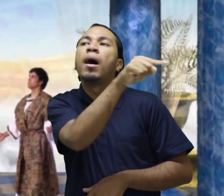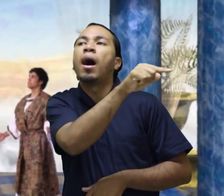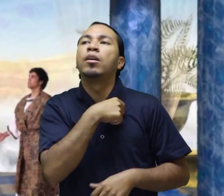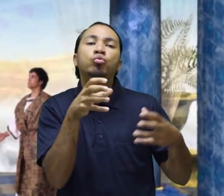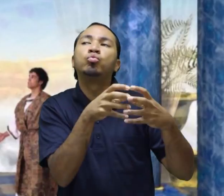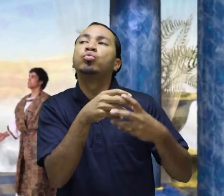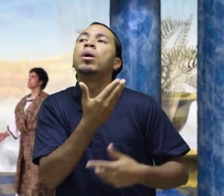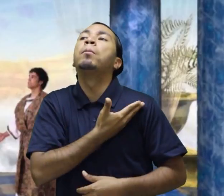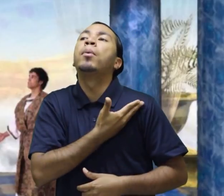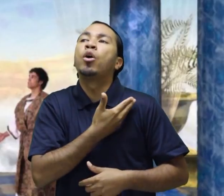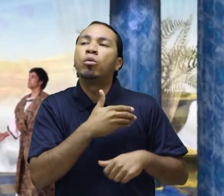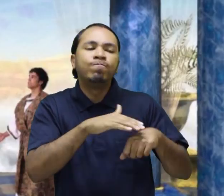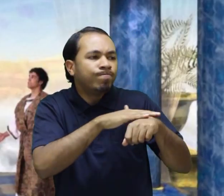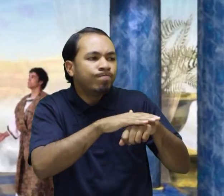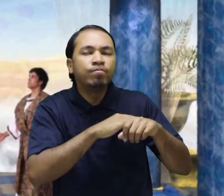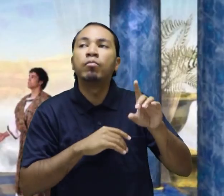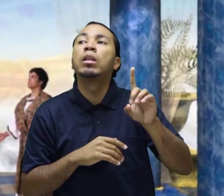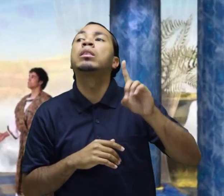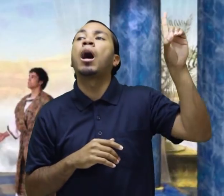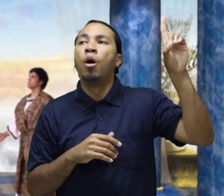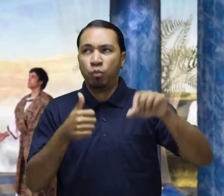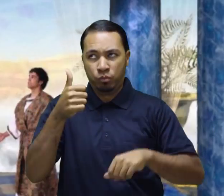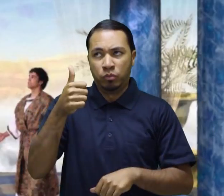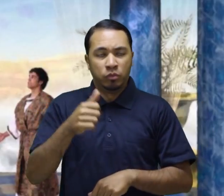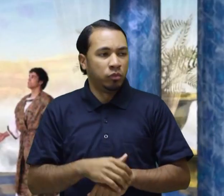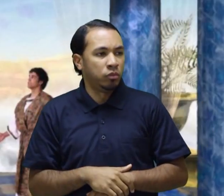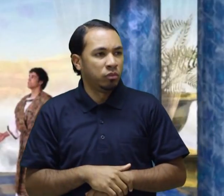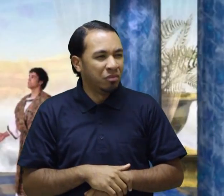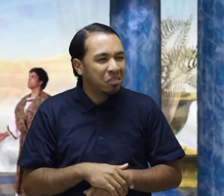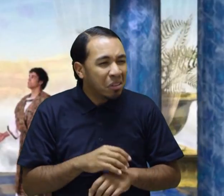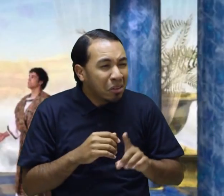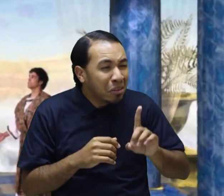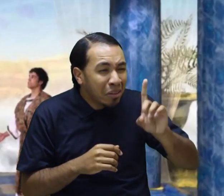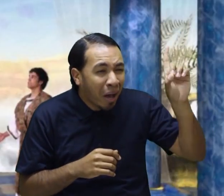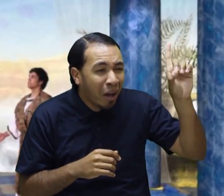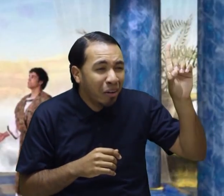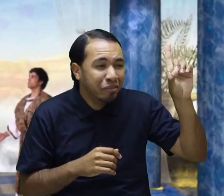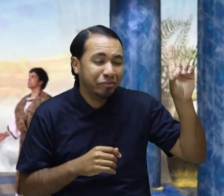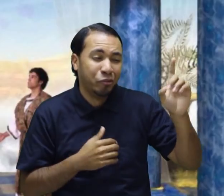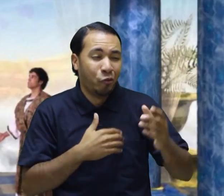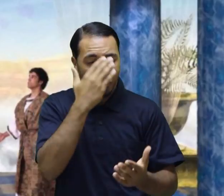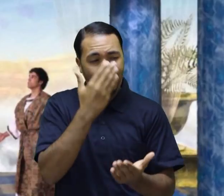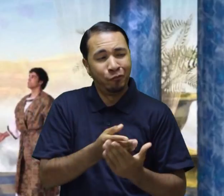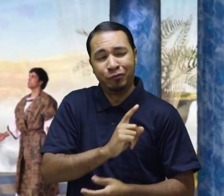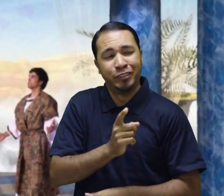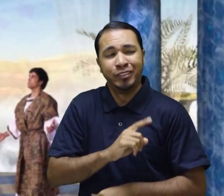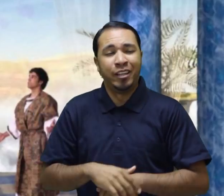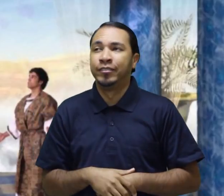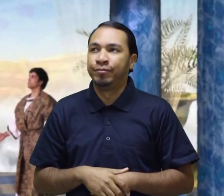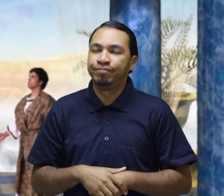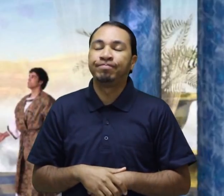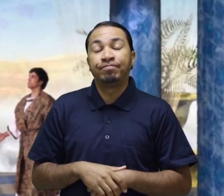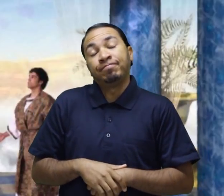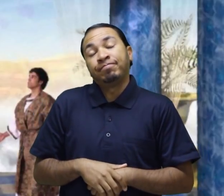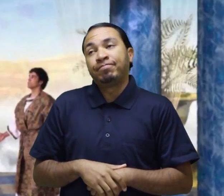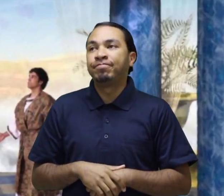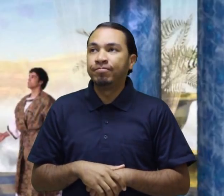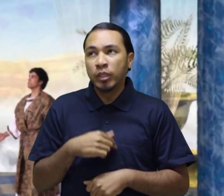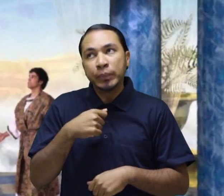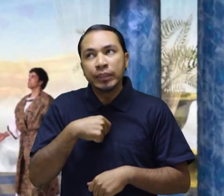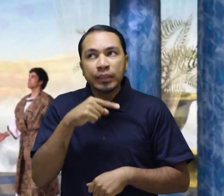Daniel disse que iria conversar com Deus. O rei ficou desconfiado, pois ele não acreditava em